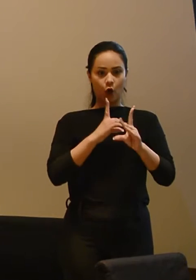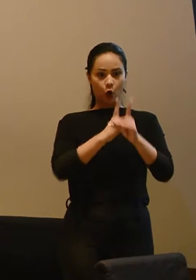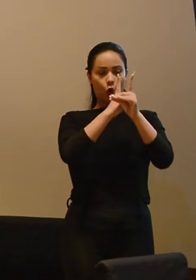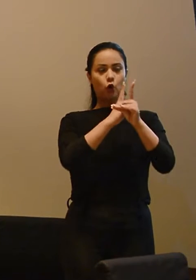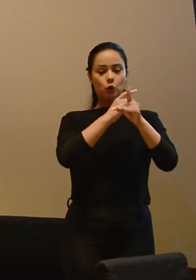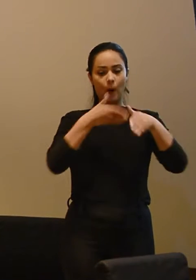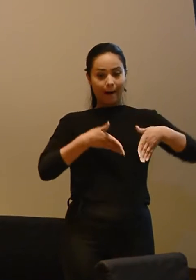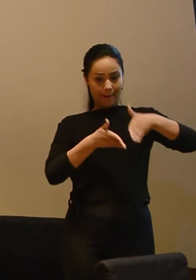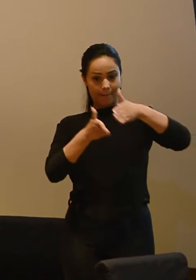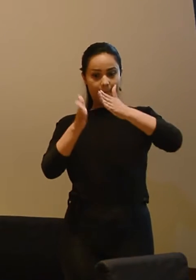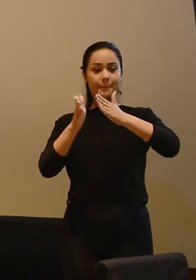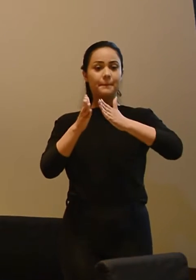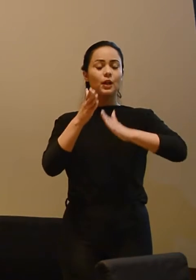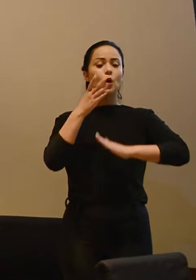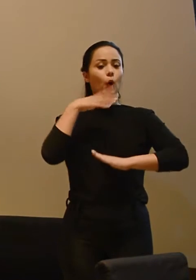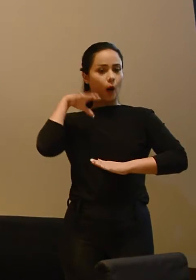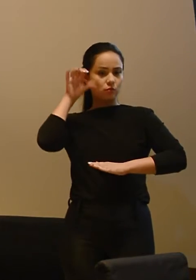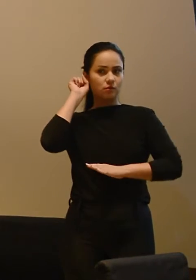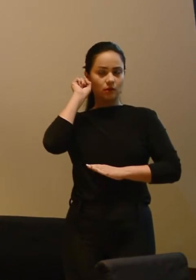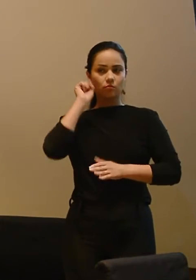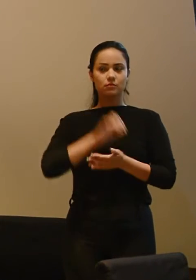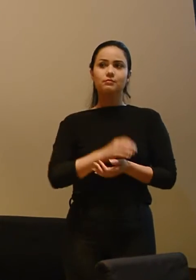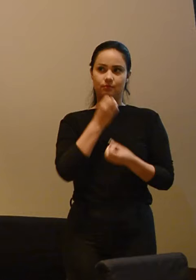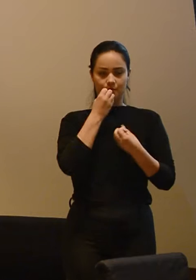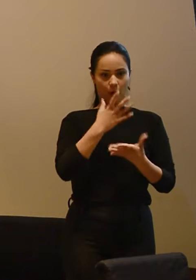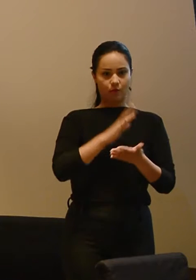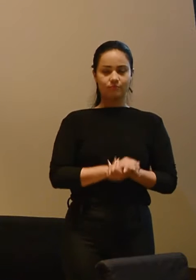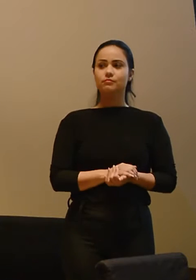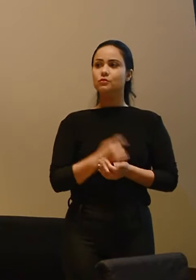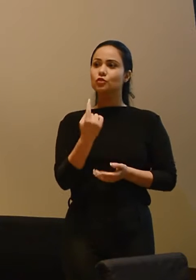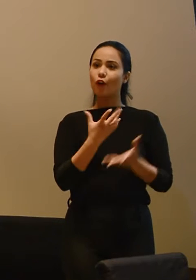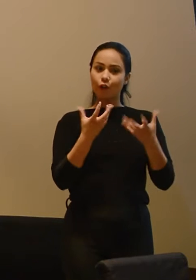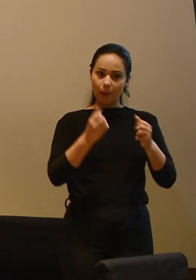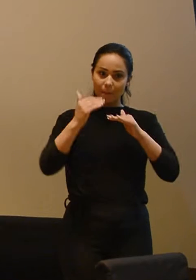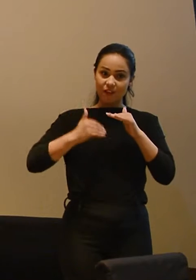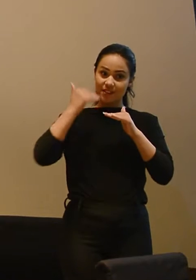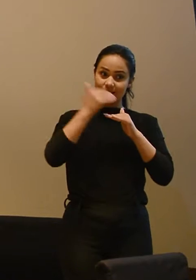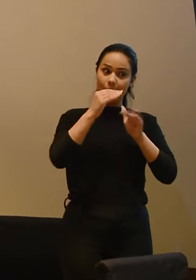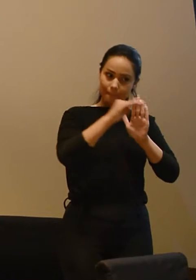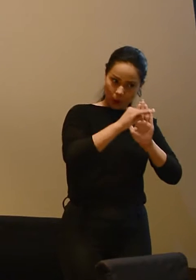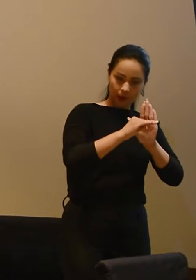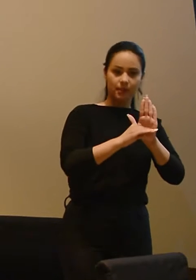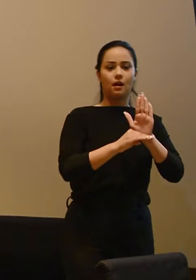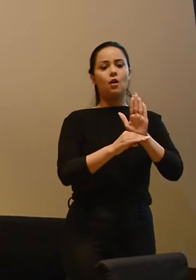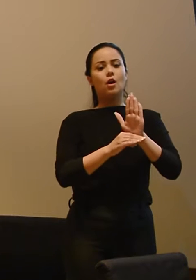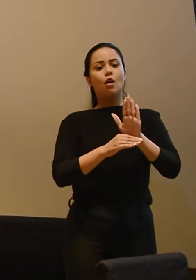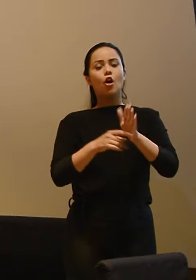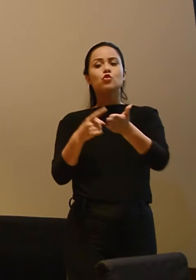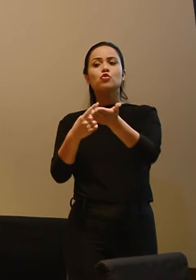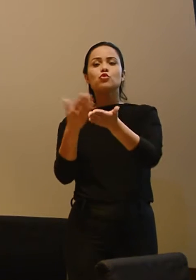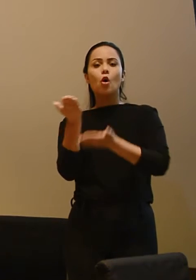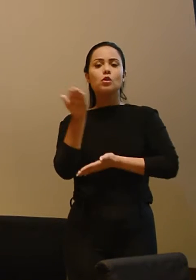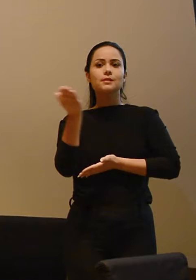Encontro Caminhos da Audição. Bom, nós vamos avançar aqui na programação e convocar a